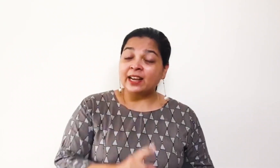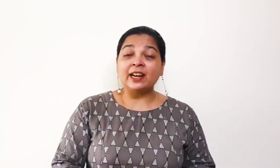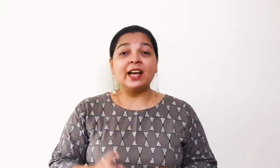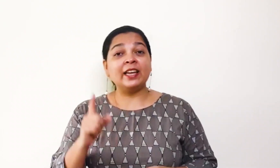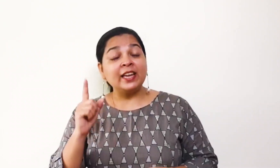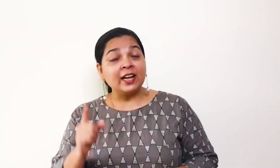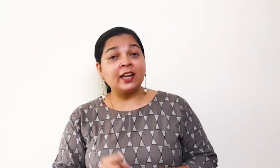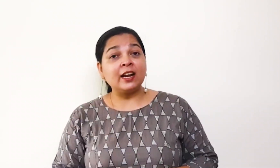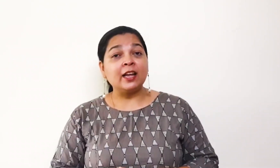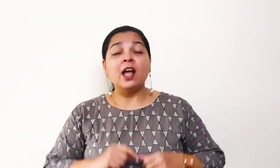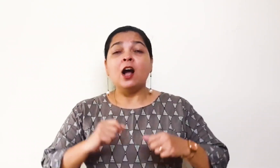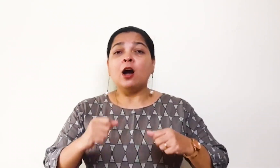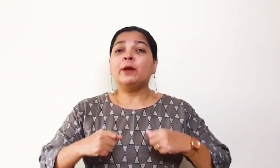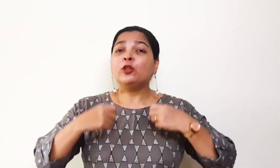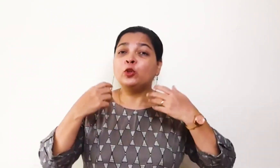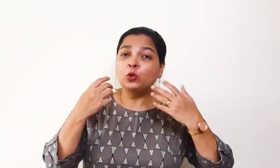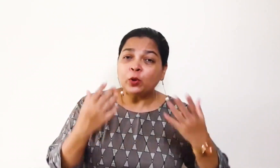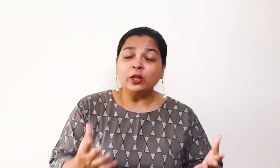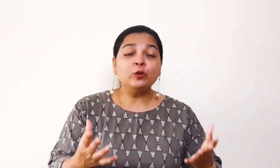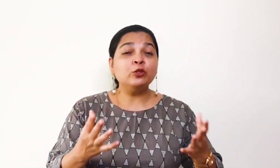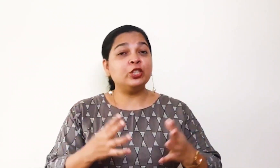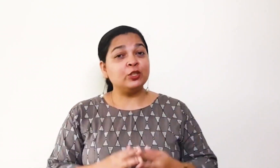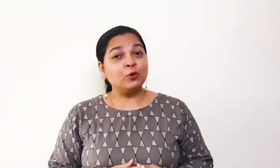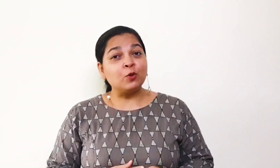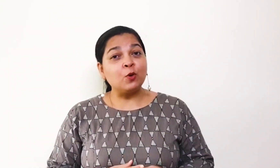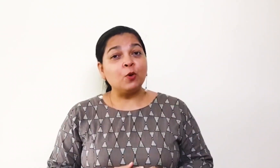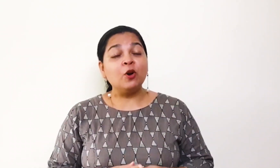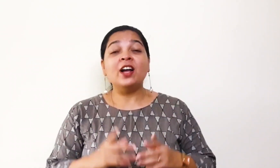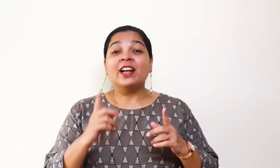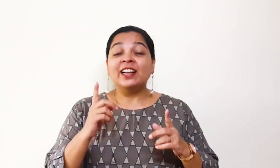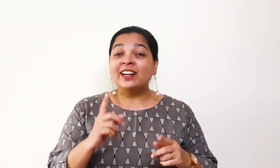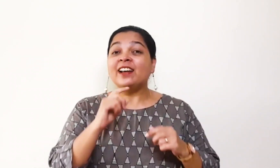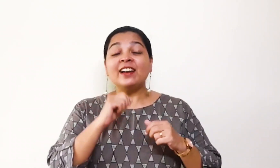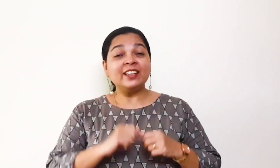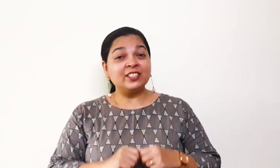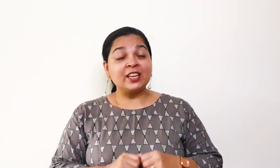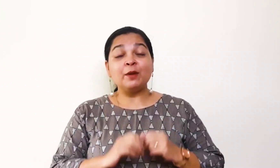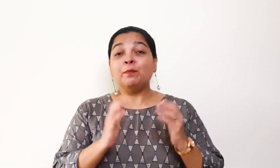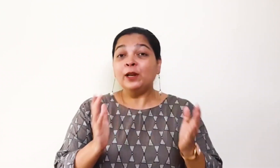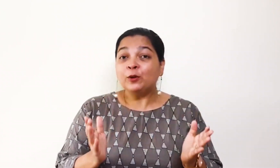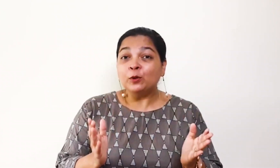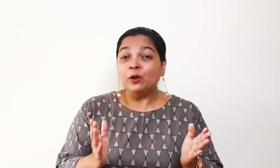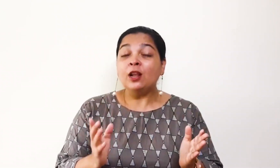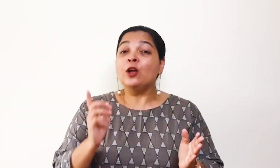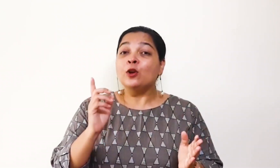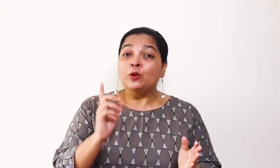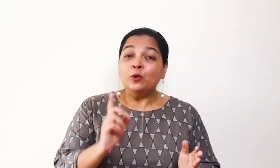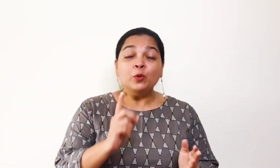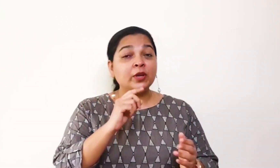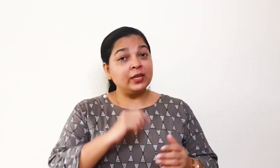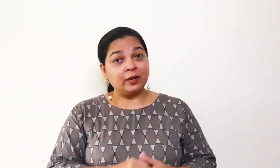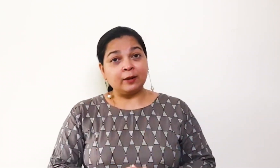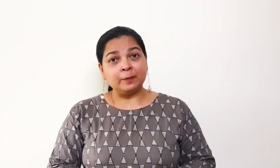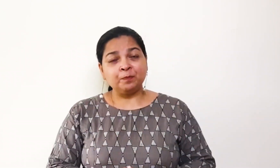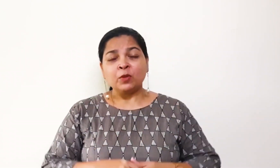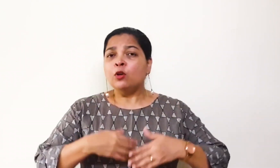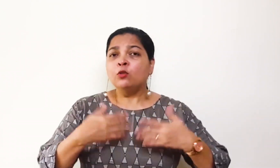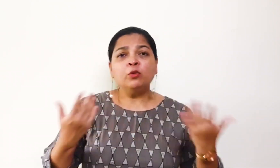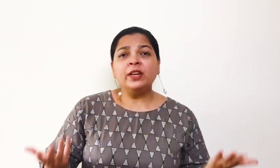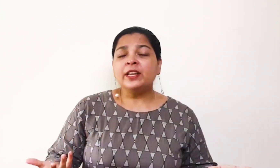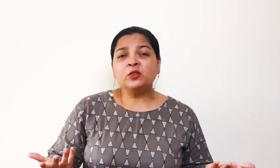परमेश्वरंक वाक्य द्वारा आमको कुहा जिवो एही काम करिवार अछि हेले सेही काम को आमको तुरंत करिबाकु